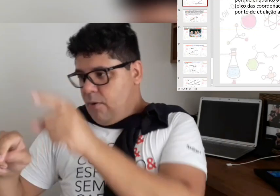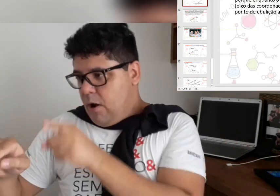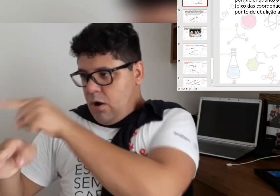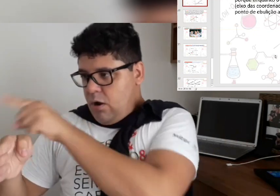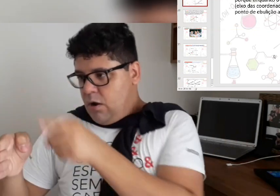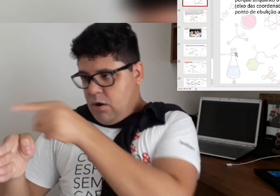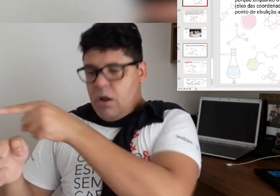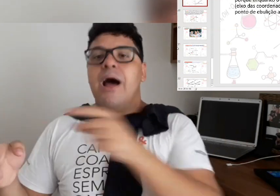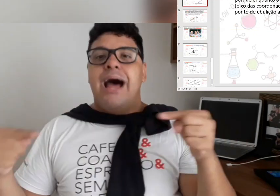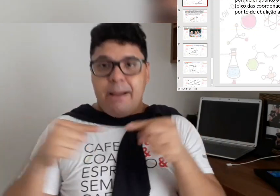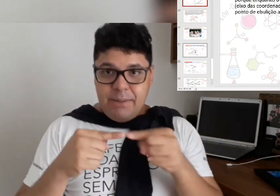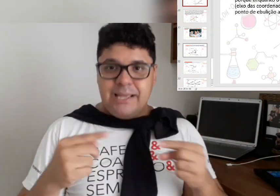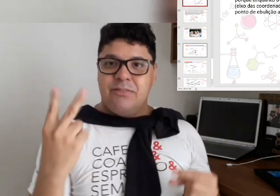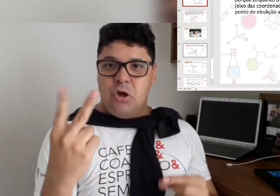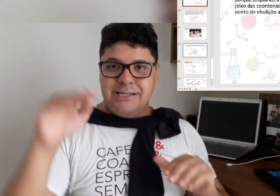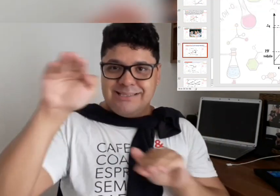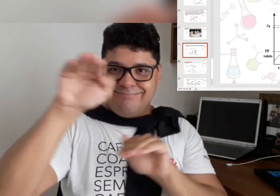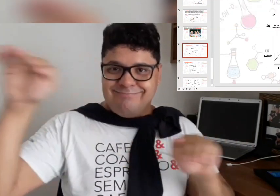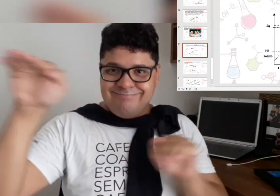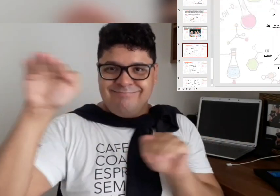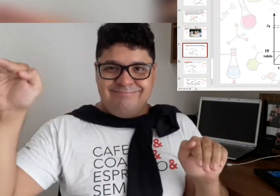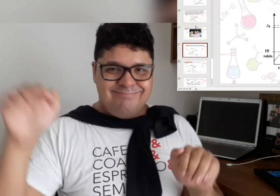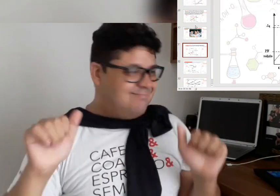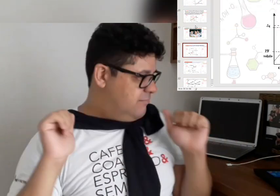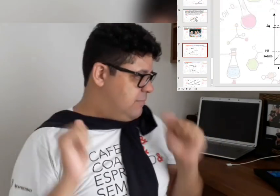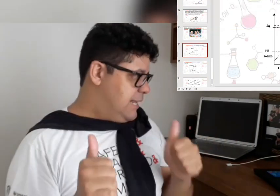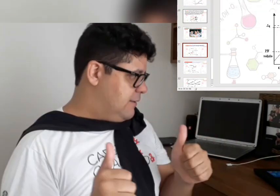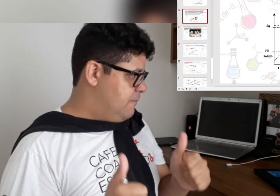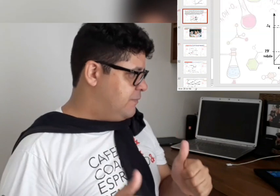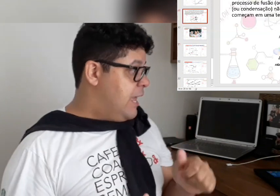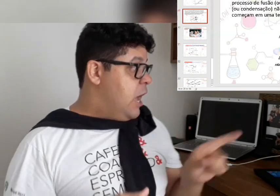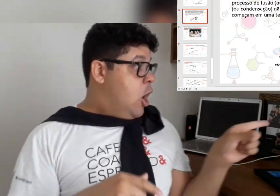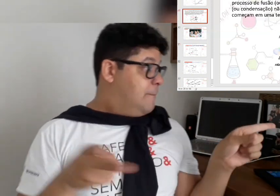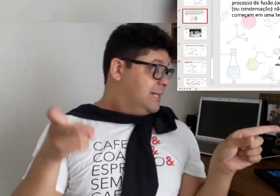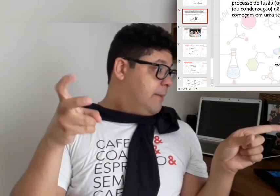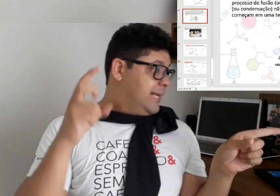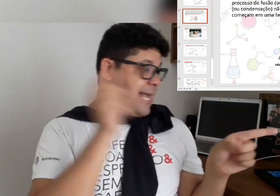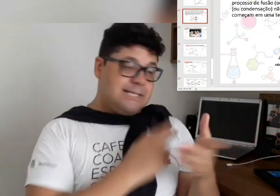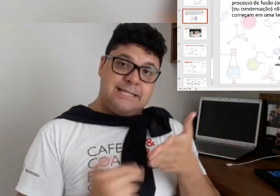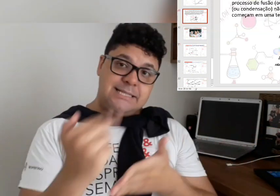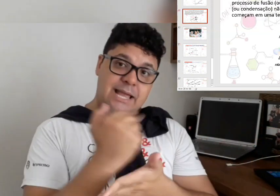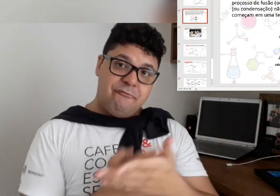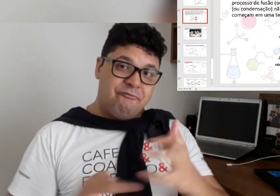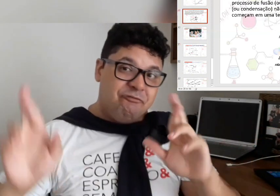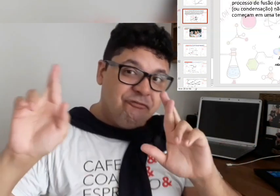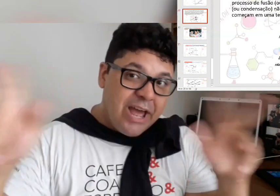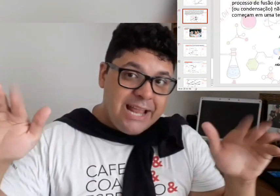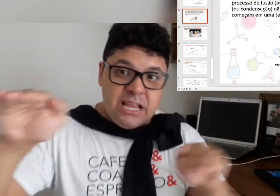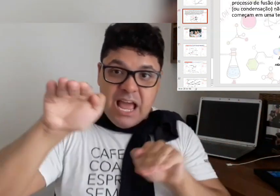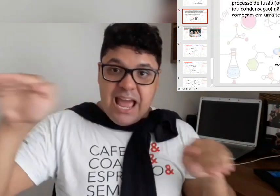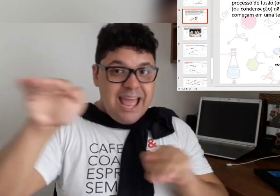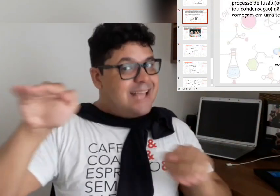bem definidos, tá? Quando eu tenho uma mistura, cadê? Quando eu tenho uma mistura, é